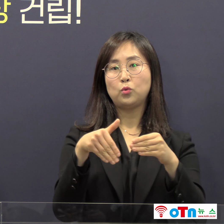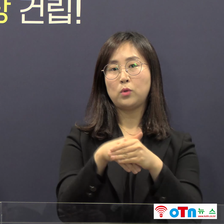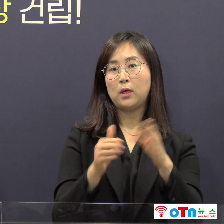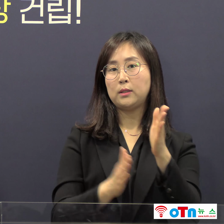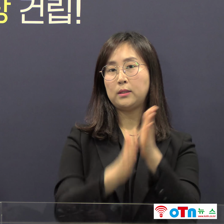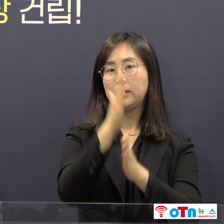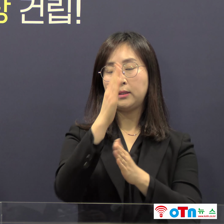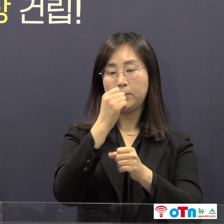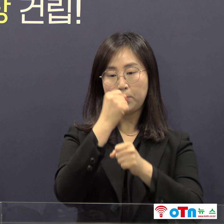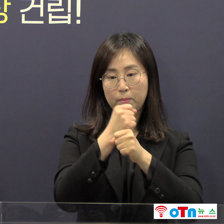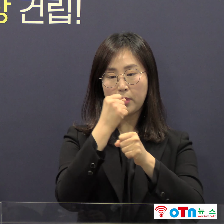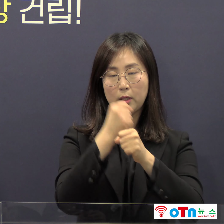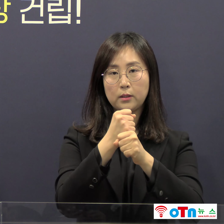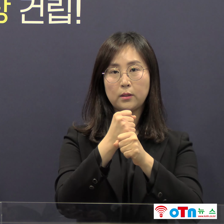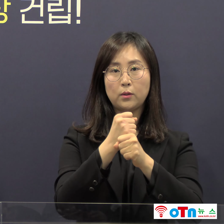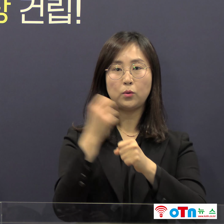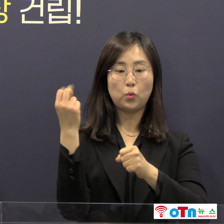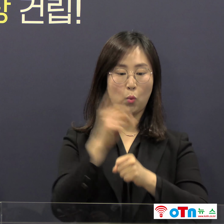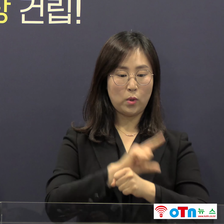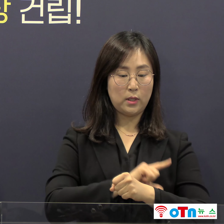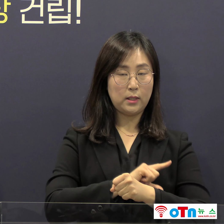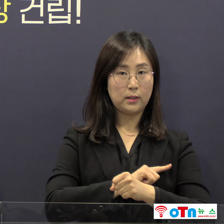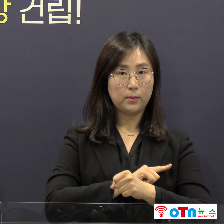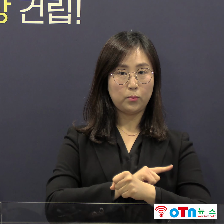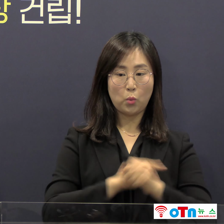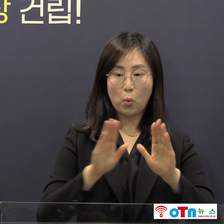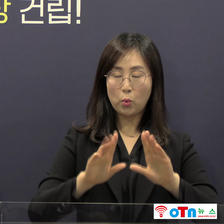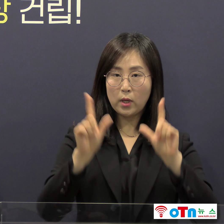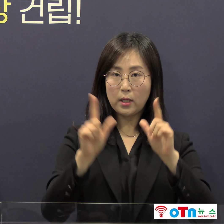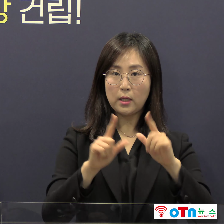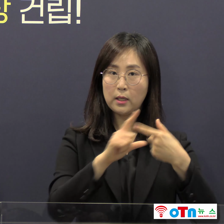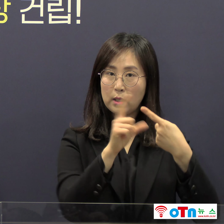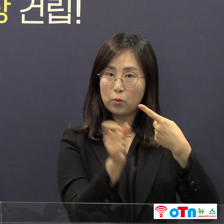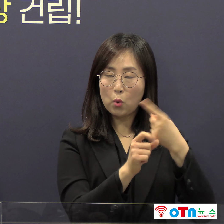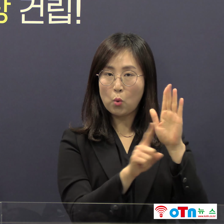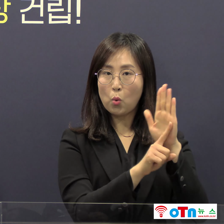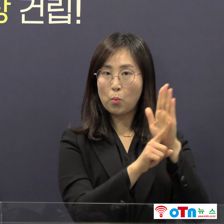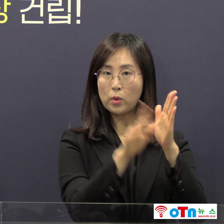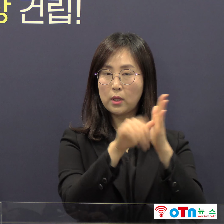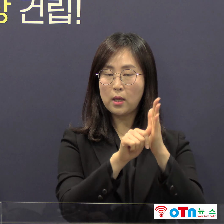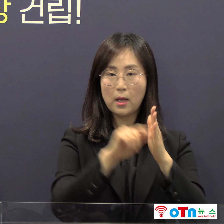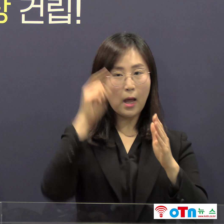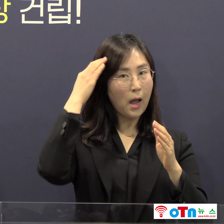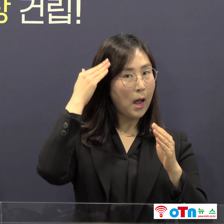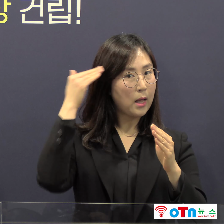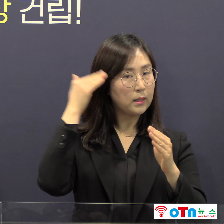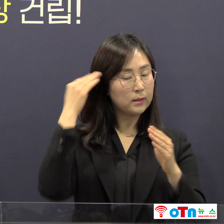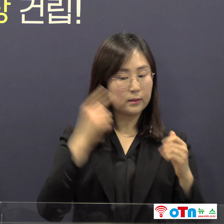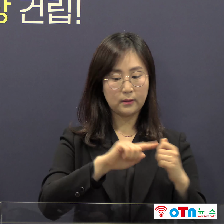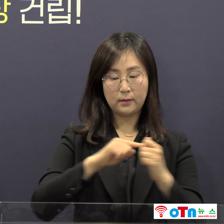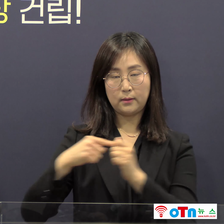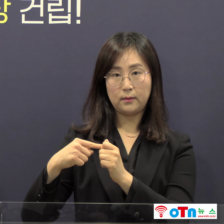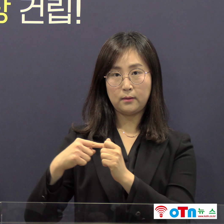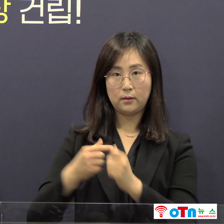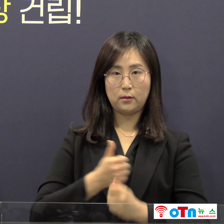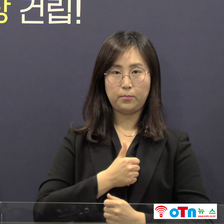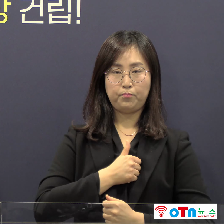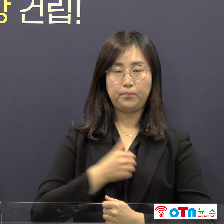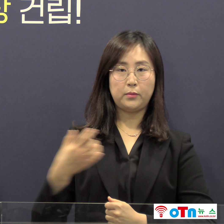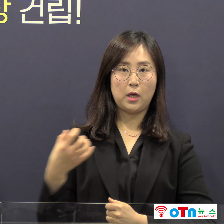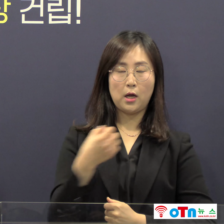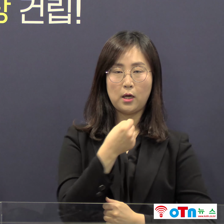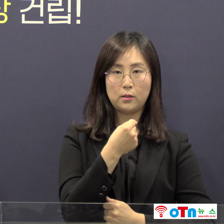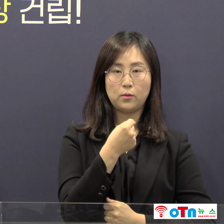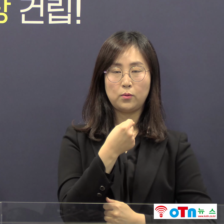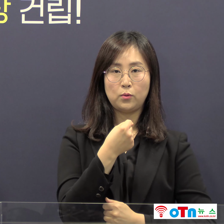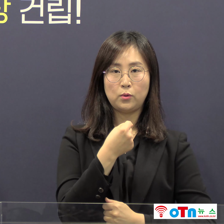형태를 만들어내고 명칭은 올해 1월 공모를 통해 한글 도시의 정체성과 복합문화공간의 상징성을